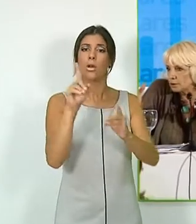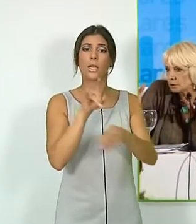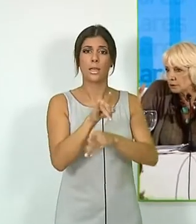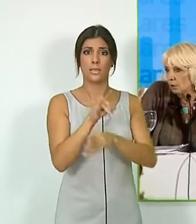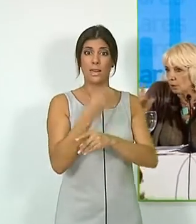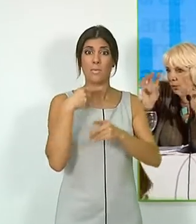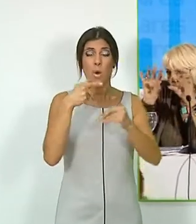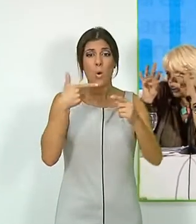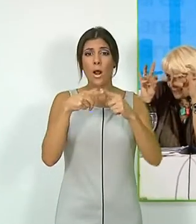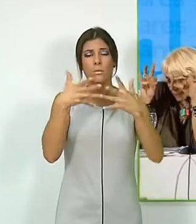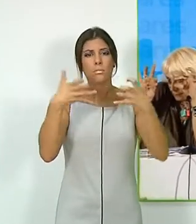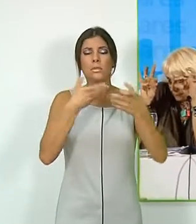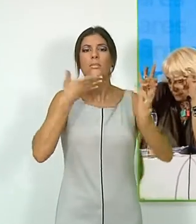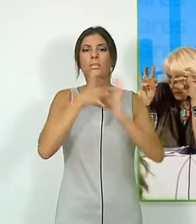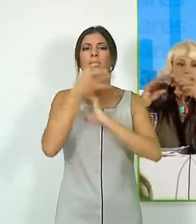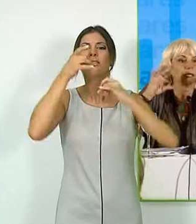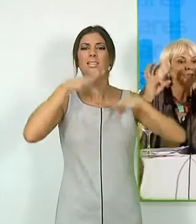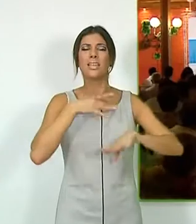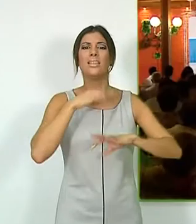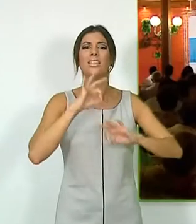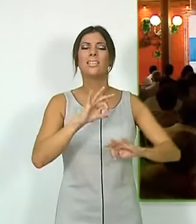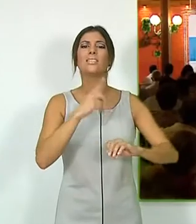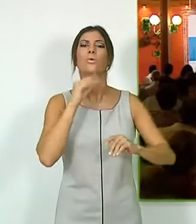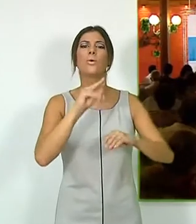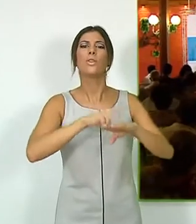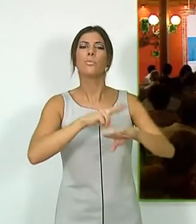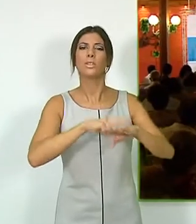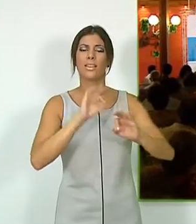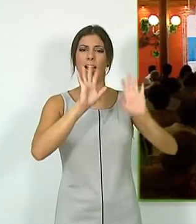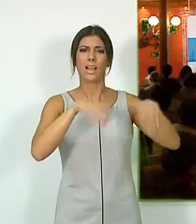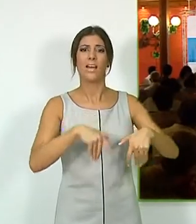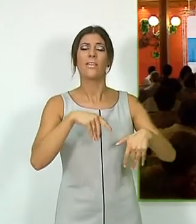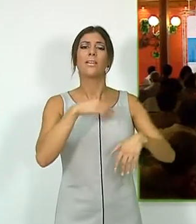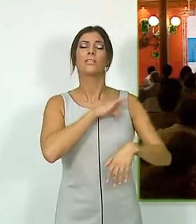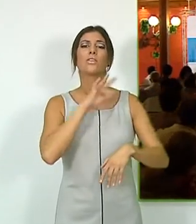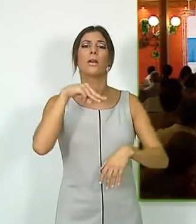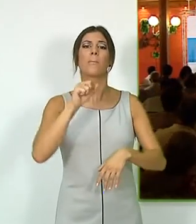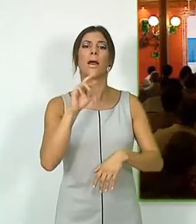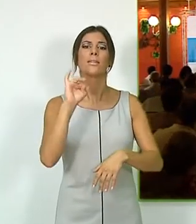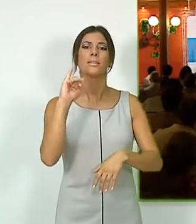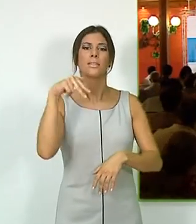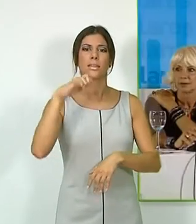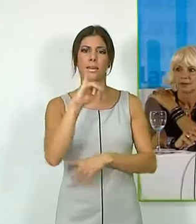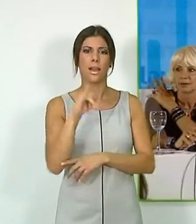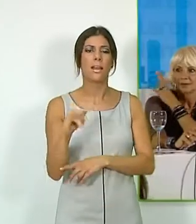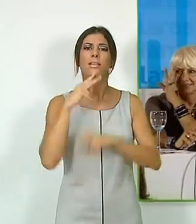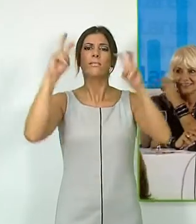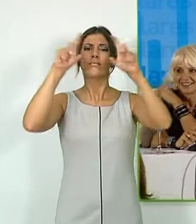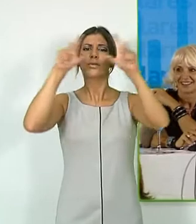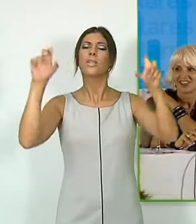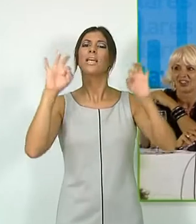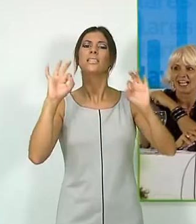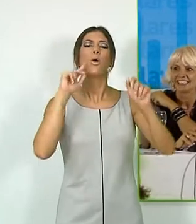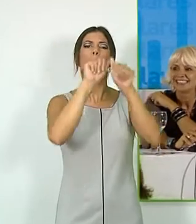de los mensajes lanzados por la alcaldesa de Cádiz y diputada nacional del Partido Popular, Teófila Martínez, durante la conferencia titulada Modelo